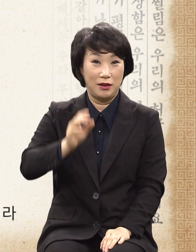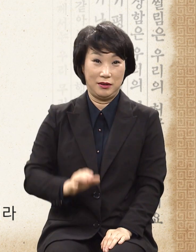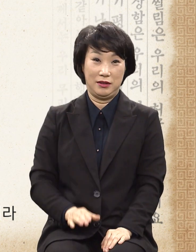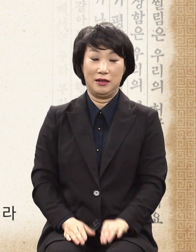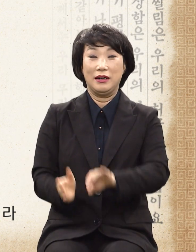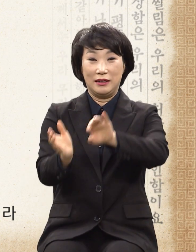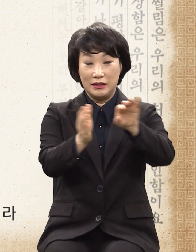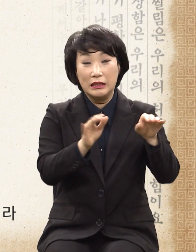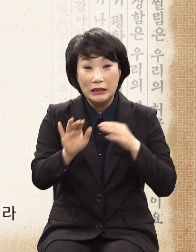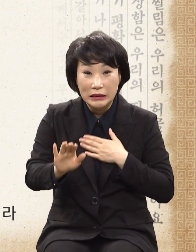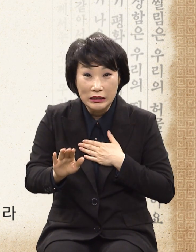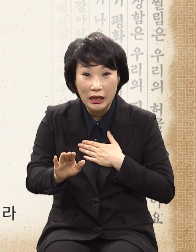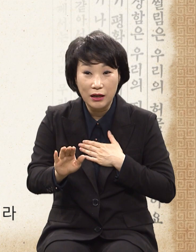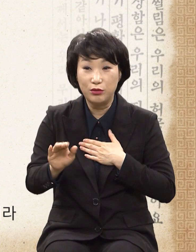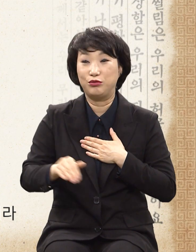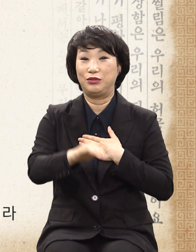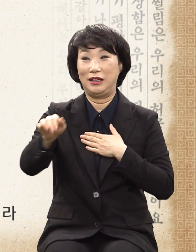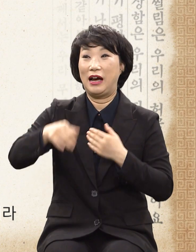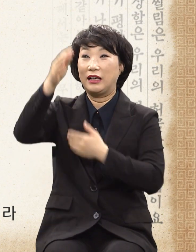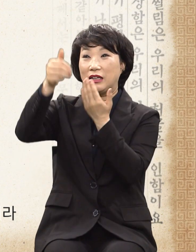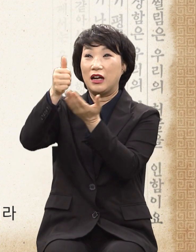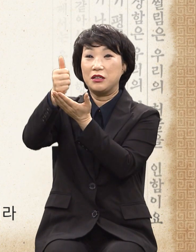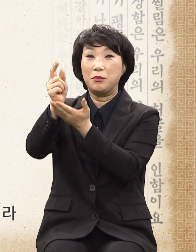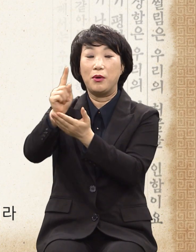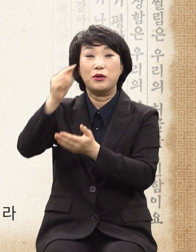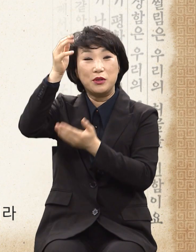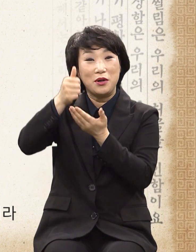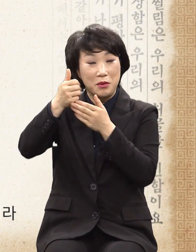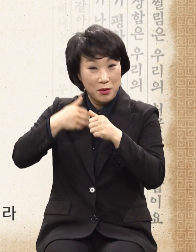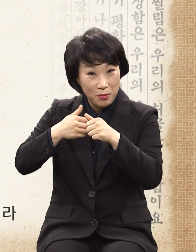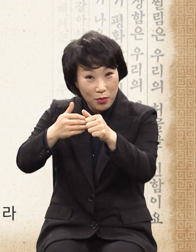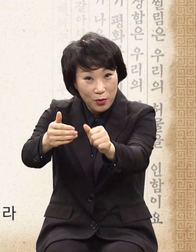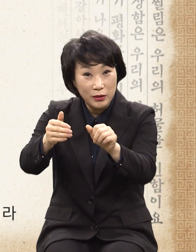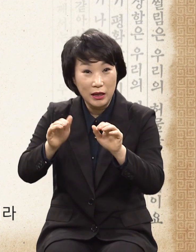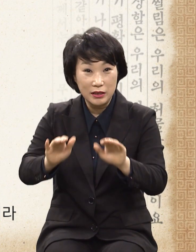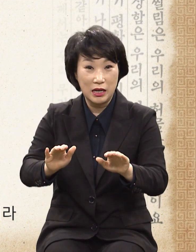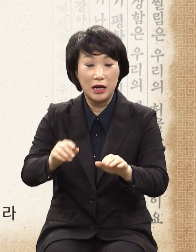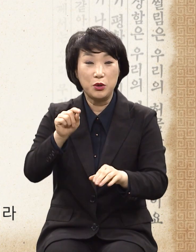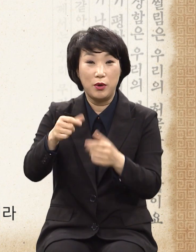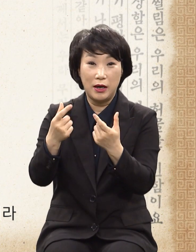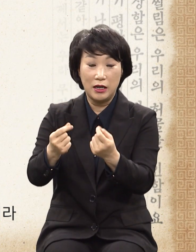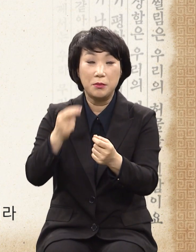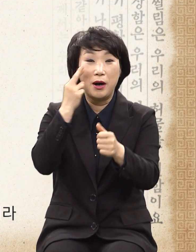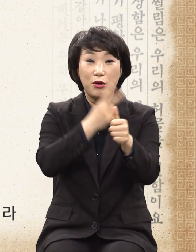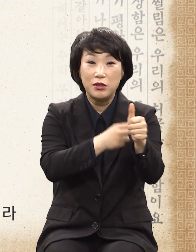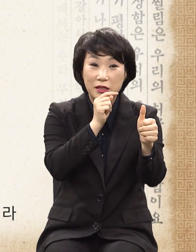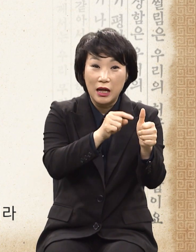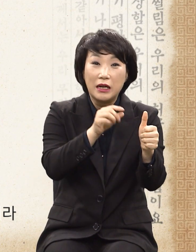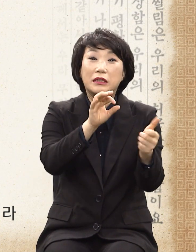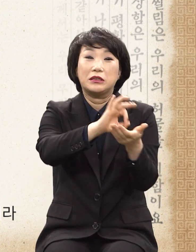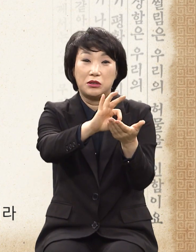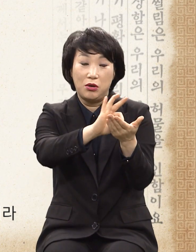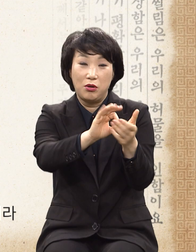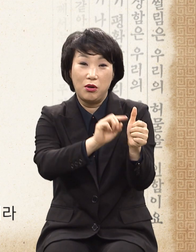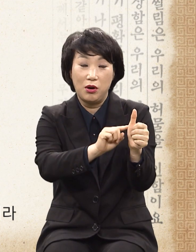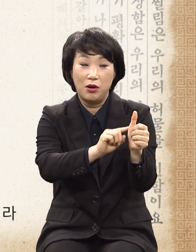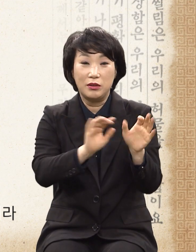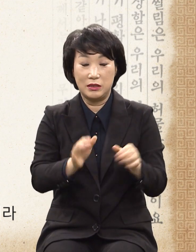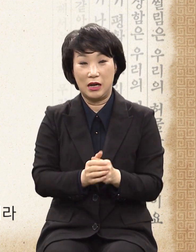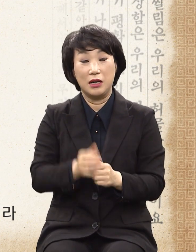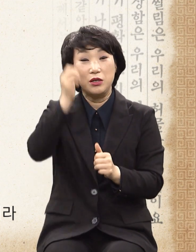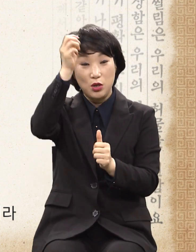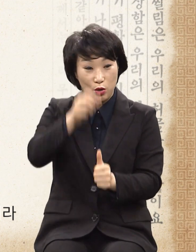있으나, 그러나 우리 하나님은 성령을 보내셔서 이렇게 바울을 통해서